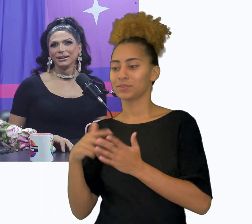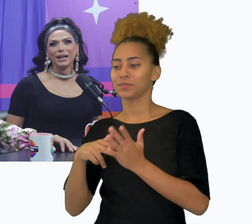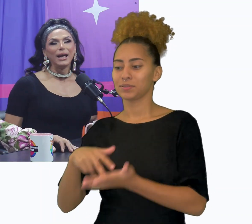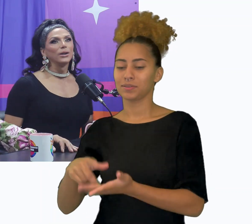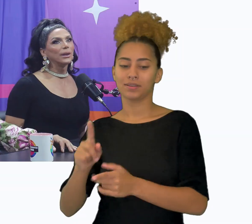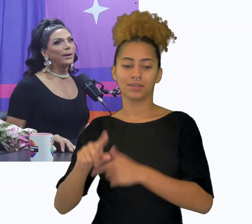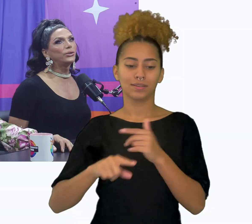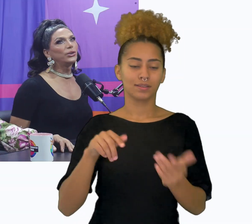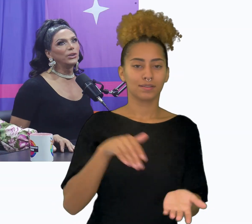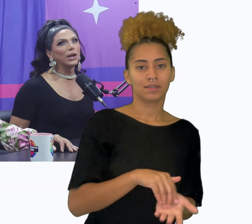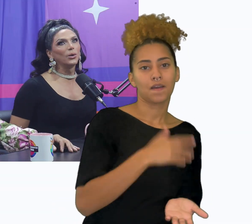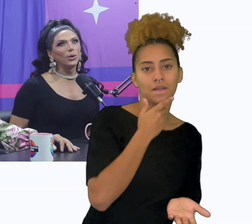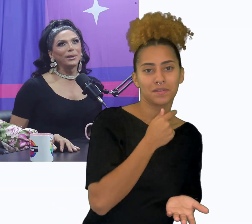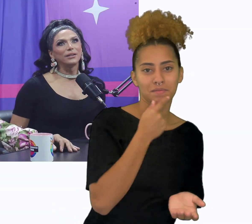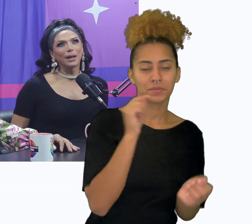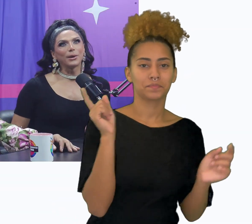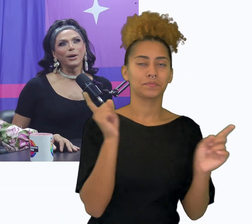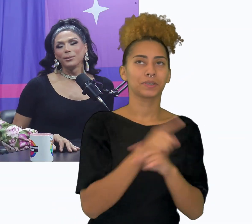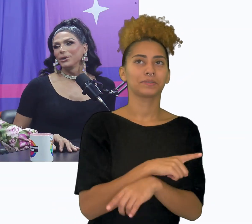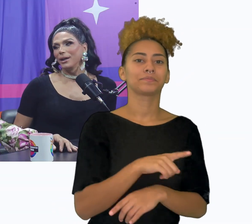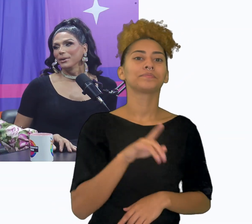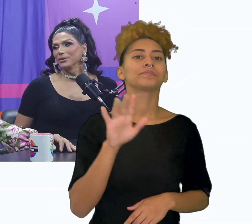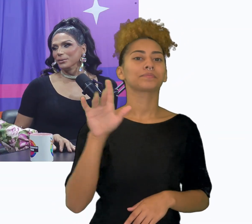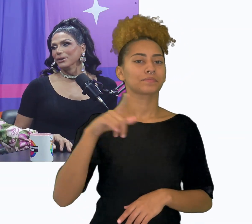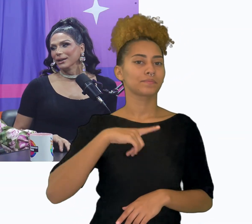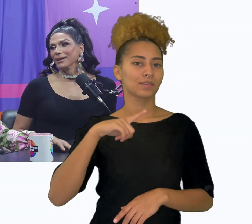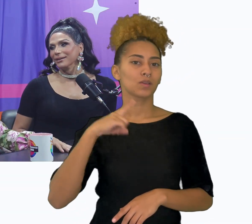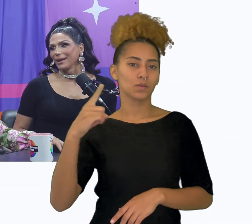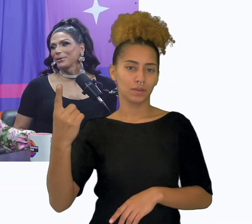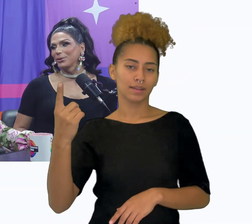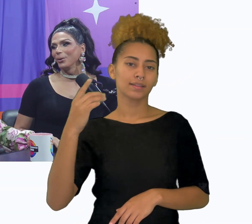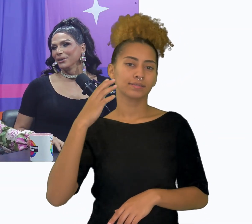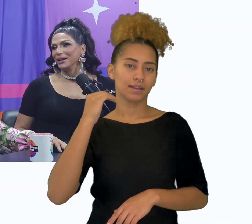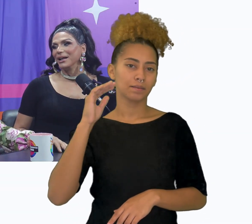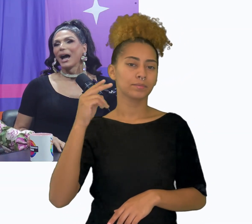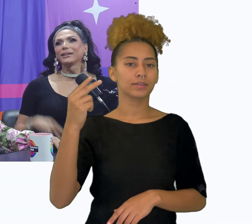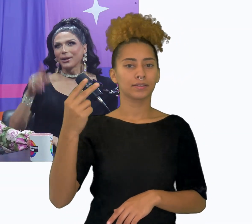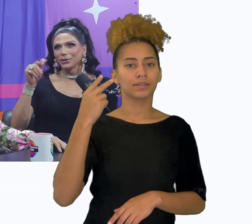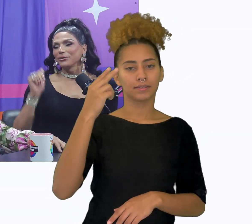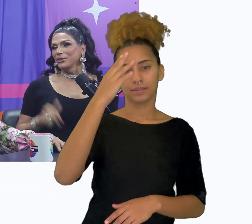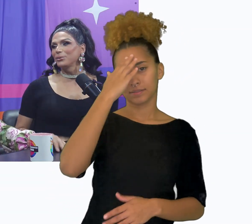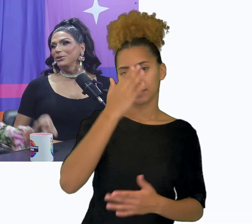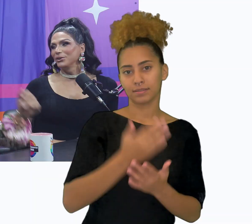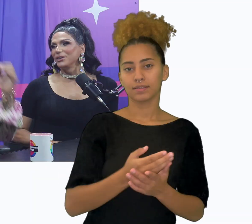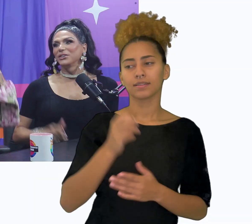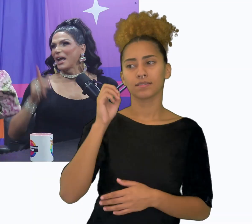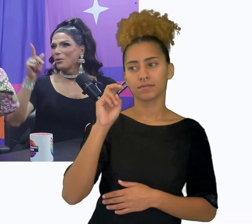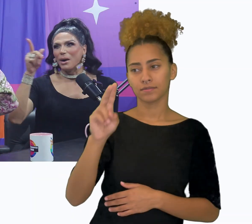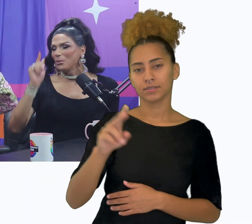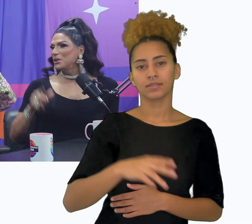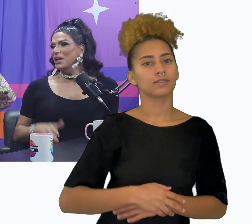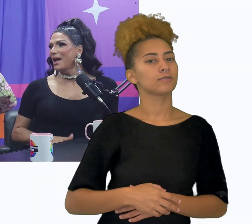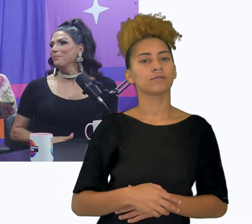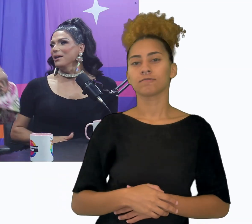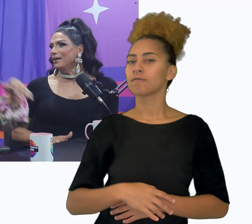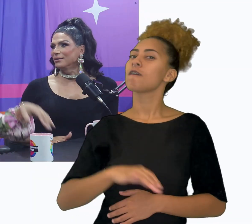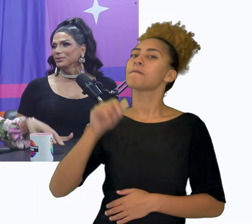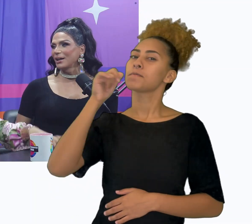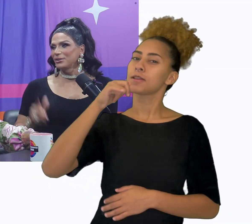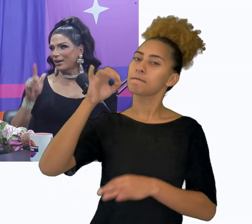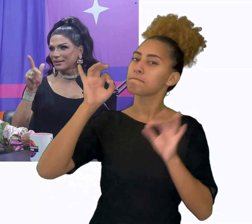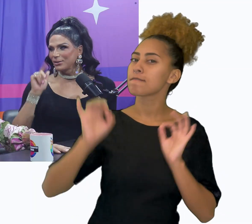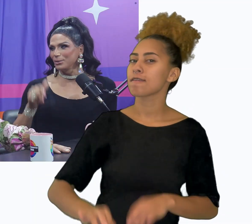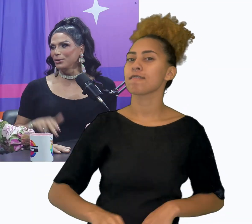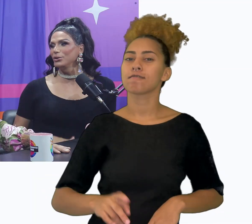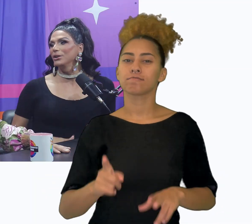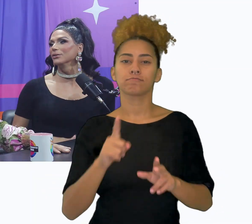começo. Eu também tinha uma, ele sabia que eu era mulher mesmo. Eu sempre Ele soube. acreditava. Até quando eu vinha de menino, ele disse, é uma mulher mesmo,